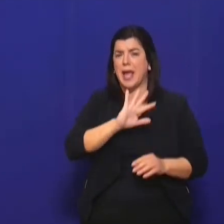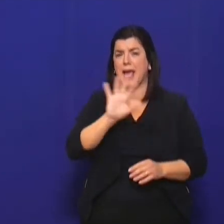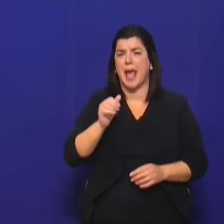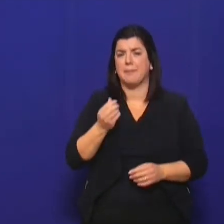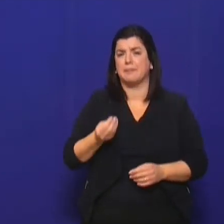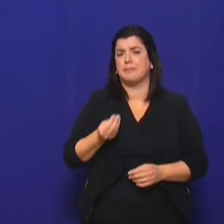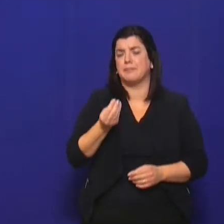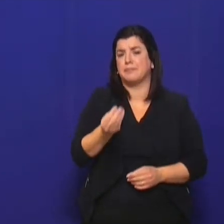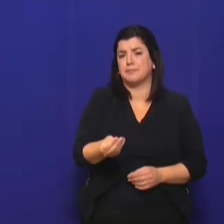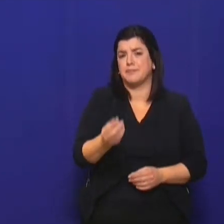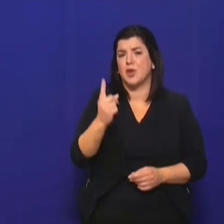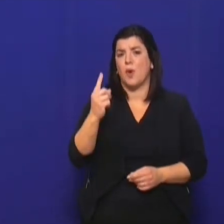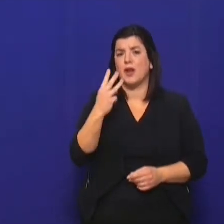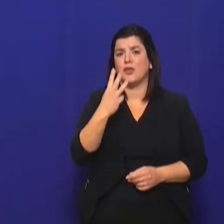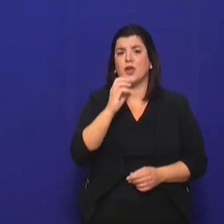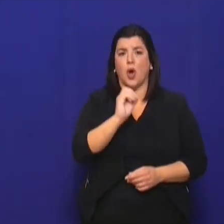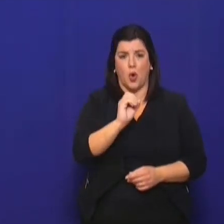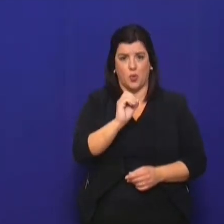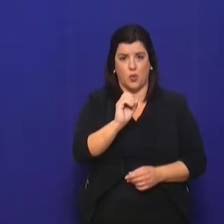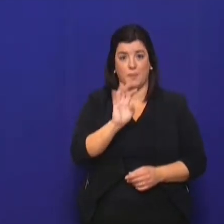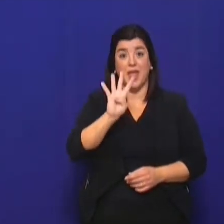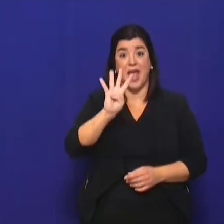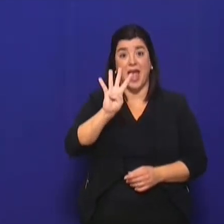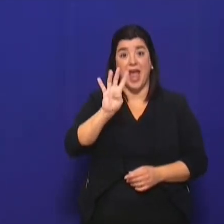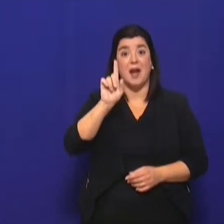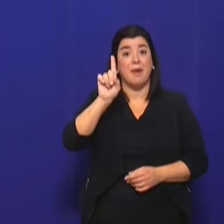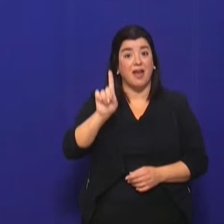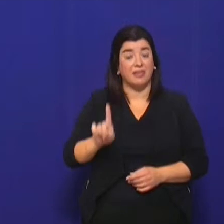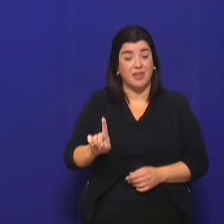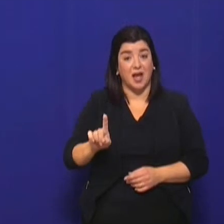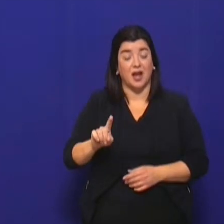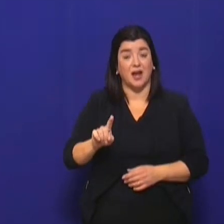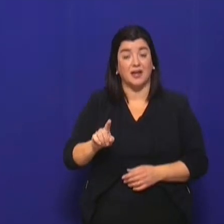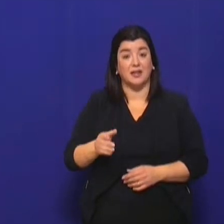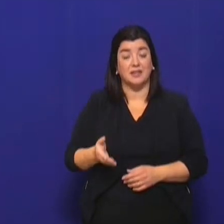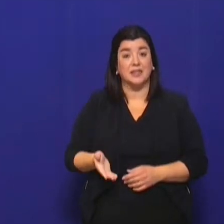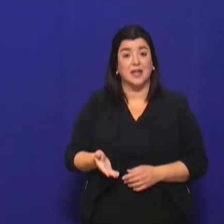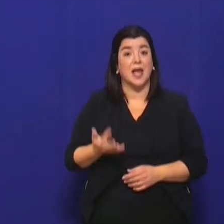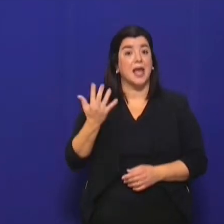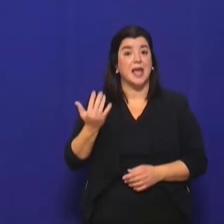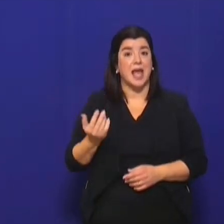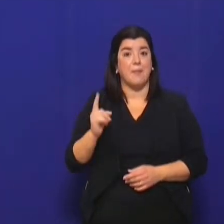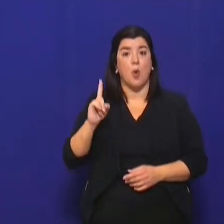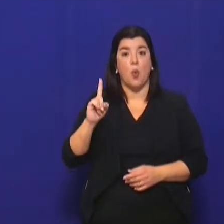doża, sal-4 ta' Jannar komplejna nżidu u hemmhekk tajna